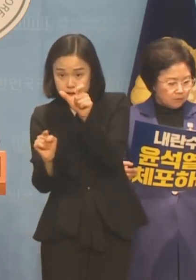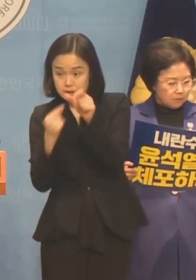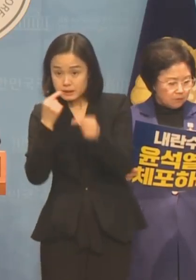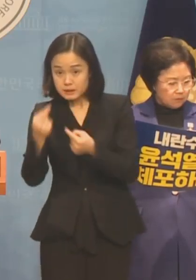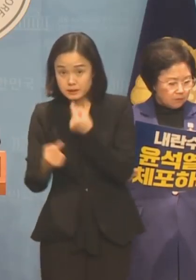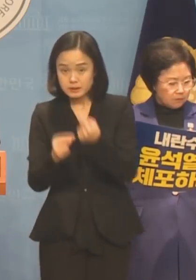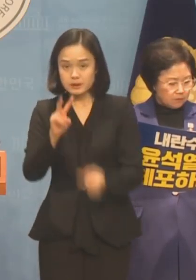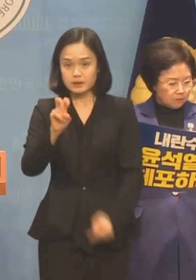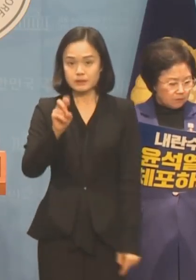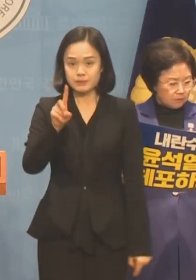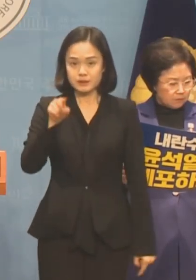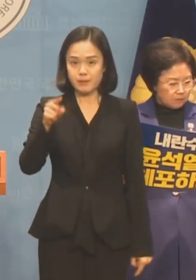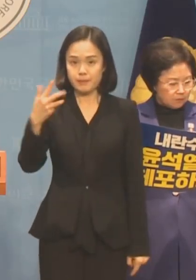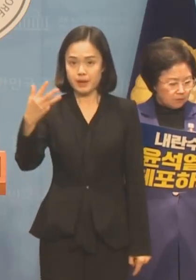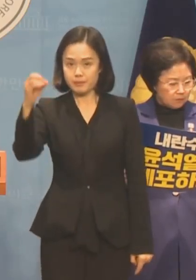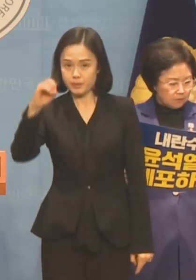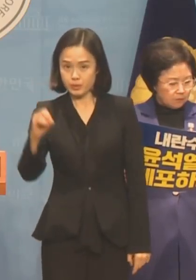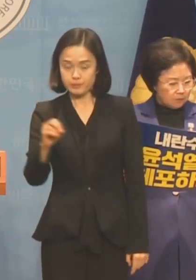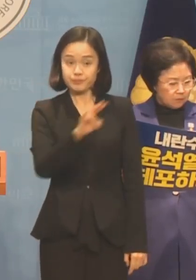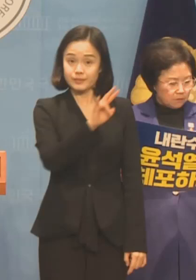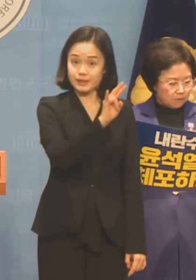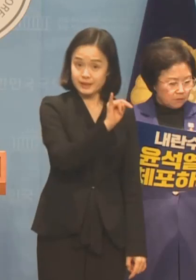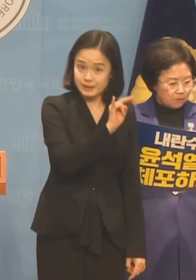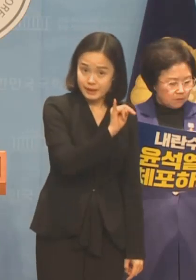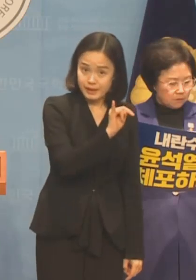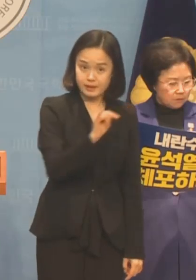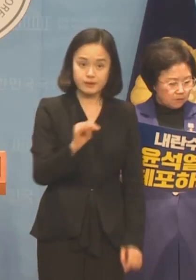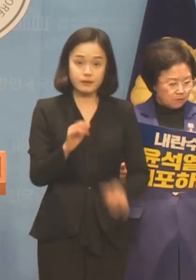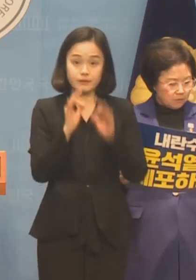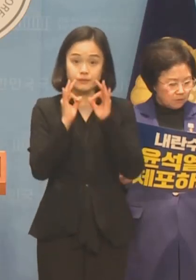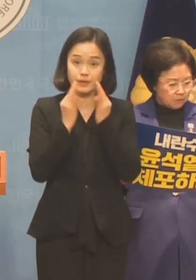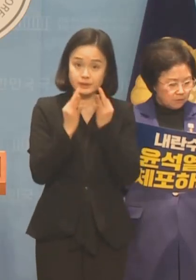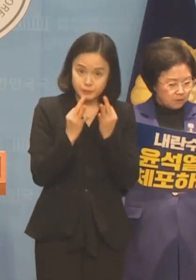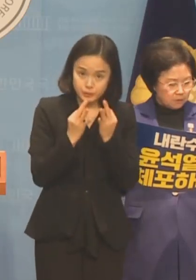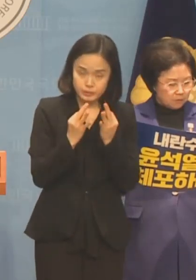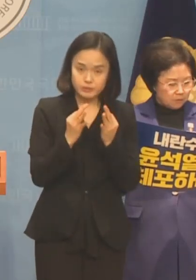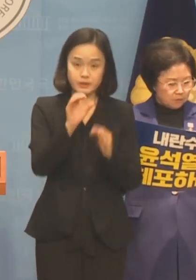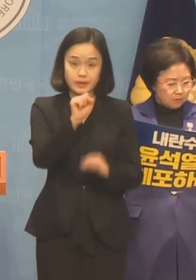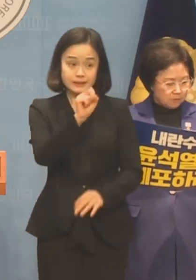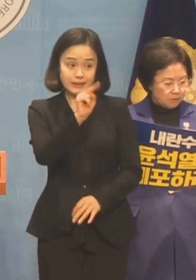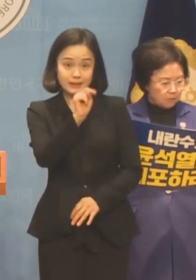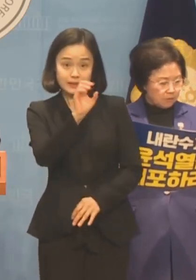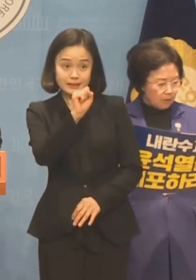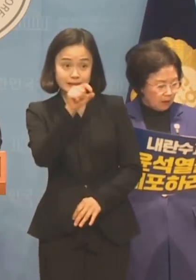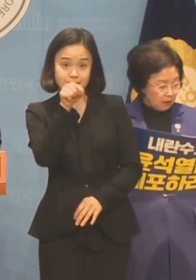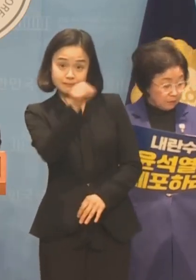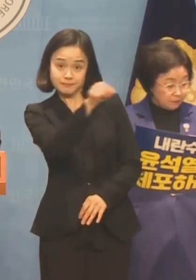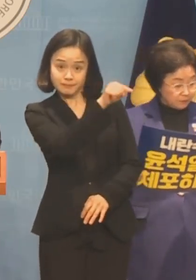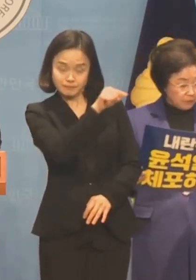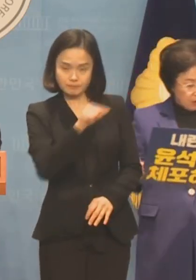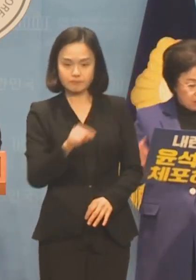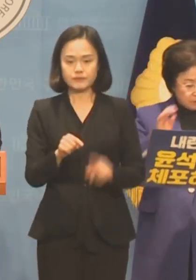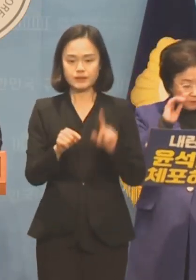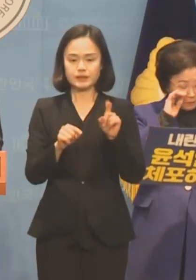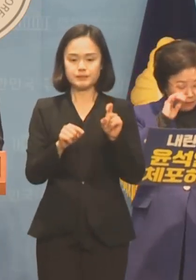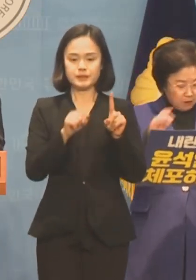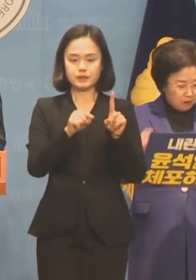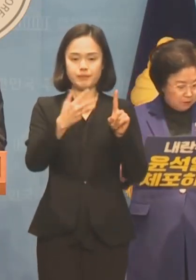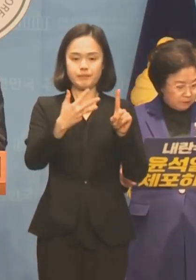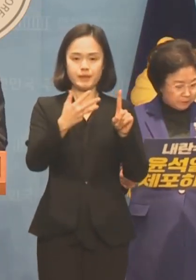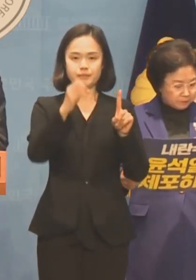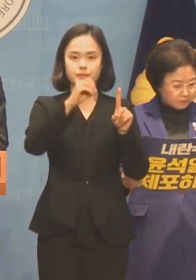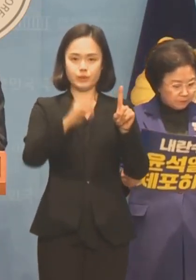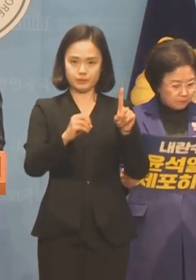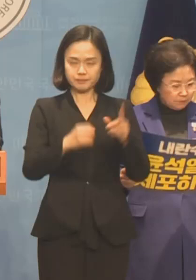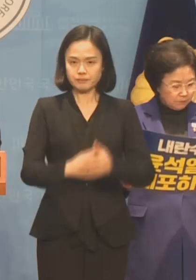21.8%이고 인스타그램, 페이스북, 트위터 등 SNS가 11.3%를 차지하고 있습니다. 주요 키워드